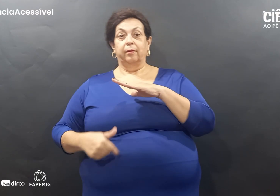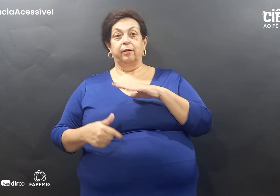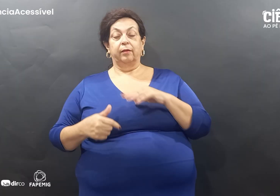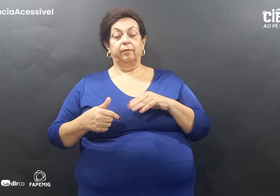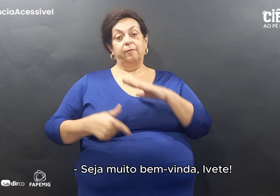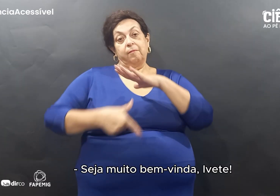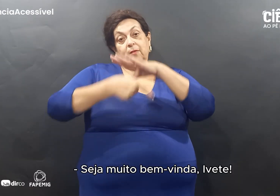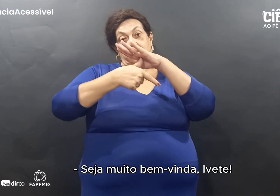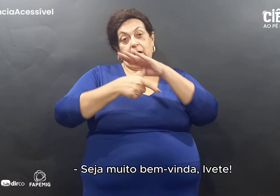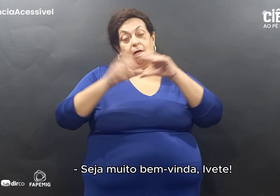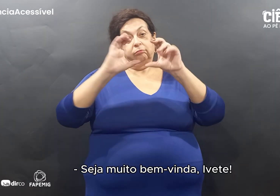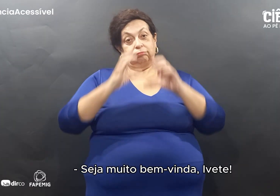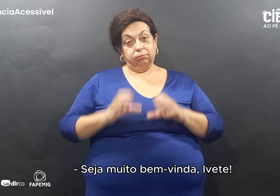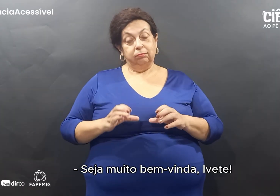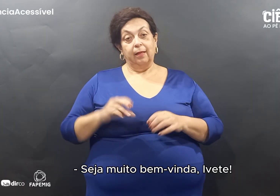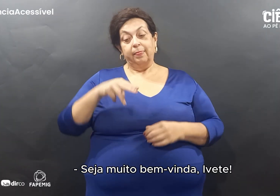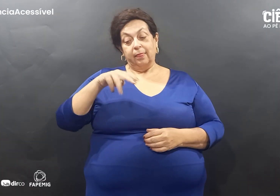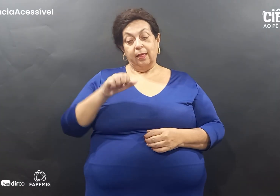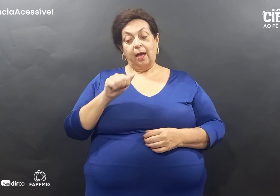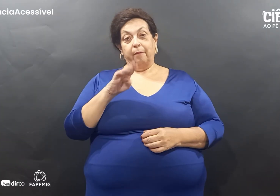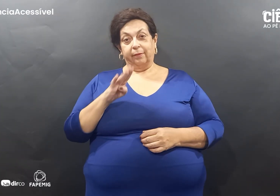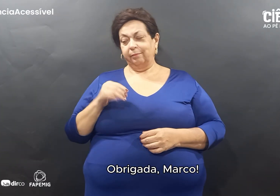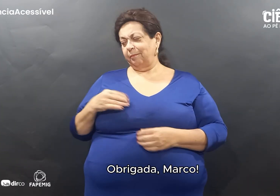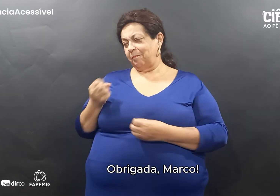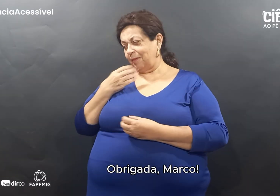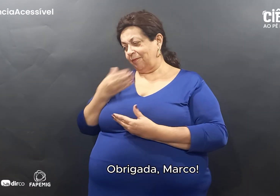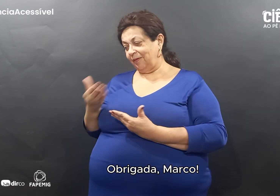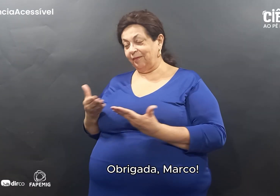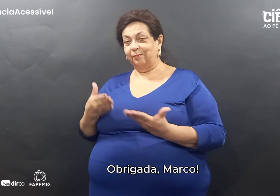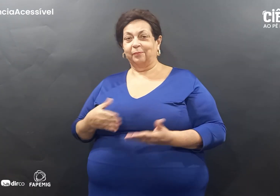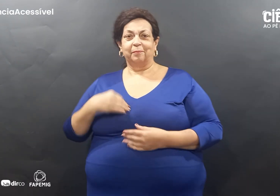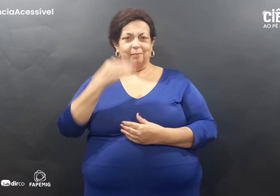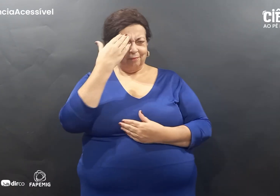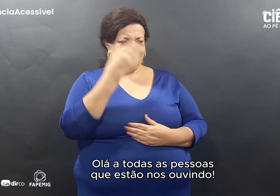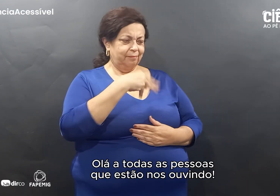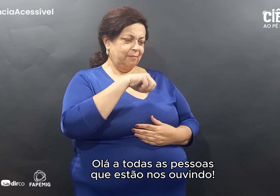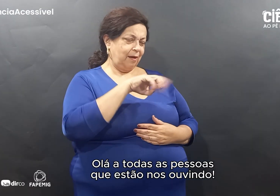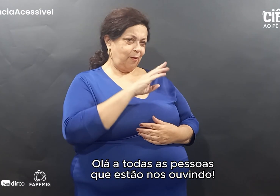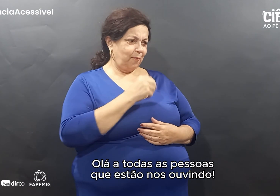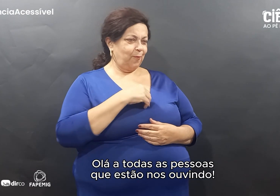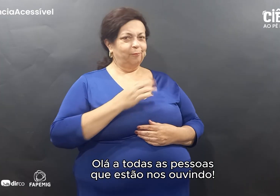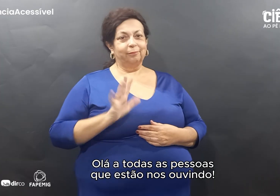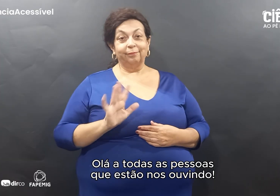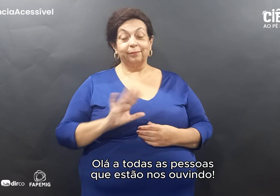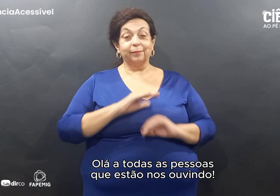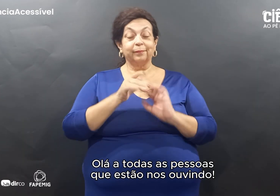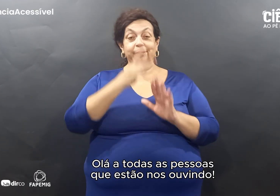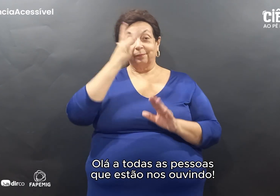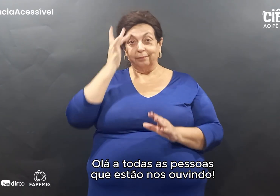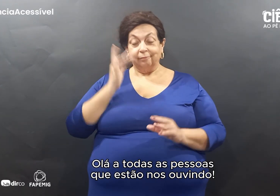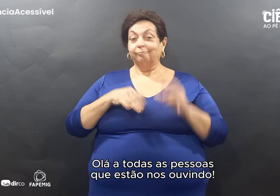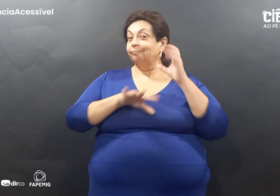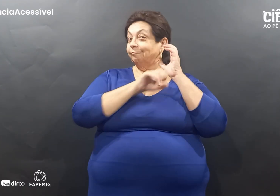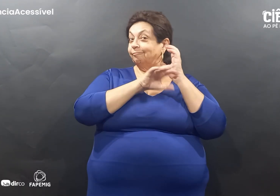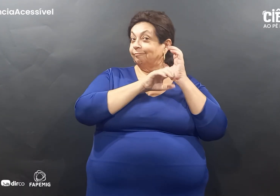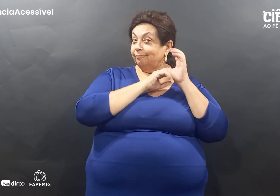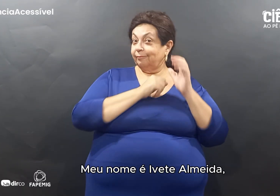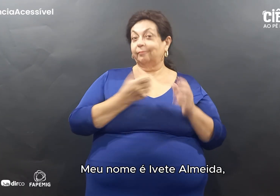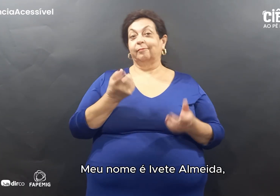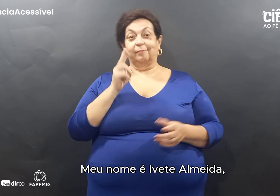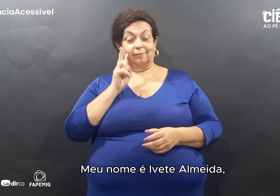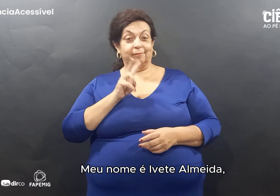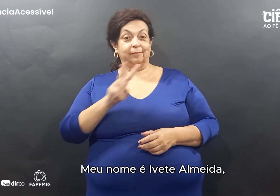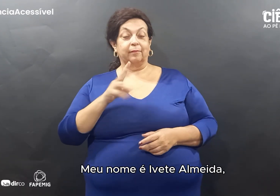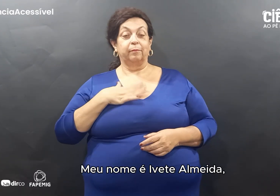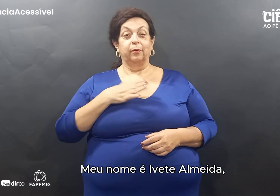NEAB. Seja muito bem-vinda, Ivete. Obrigada, Marco. Olá a todas as pessoas que estão aí nos ouvindo.